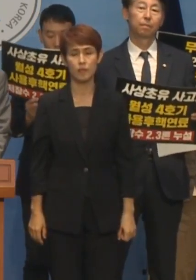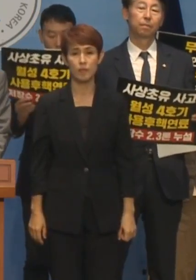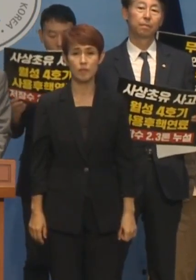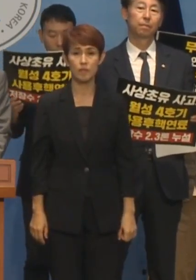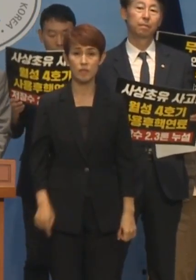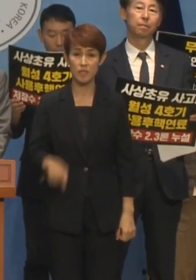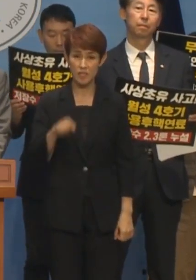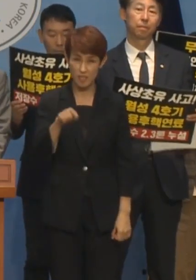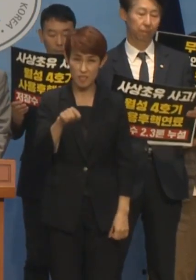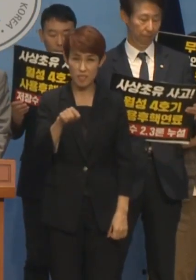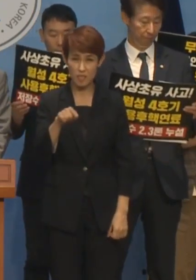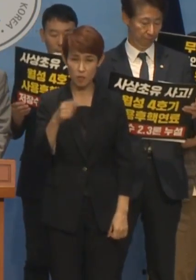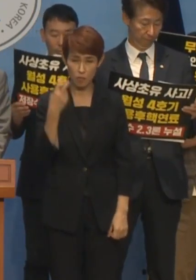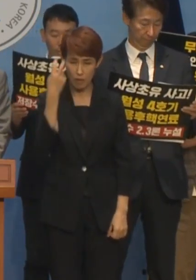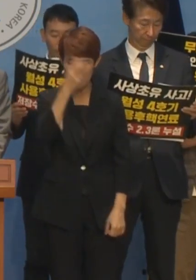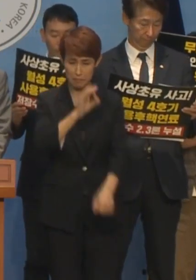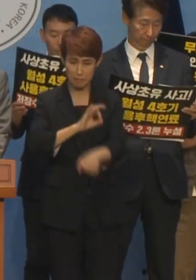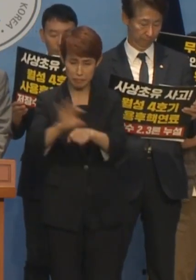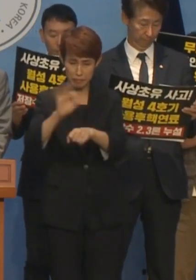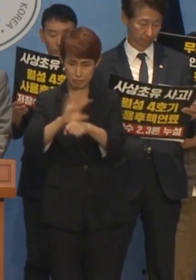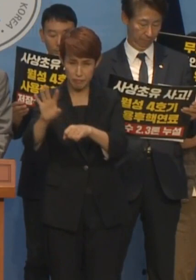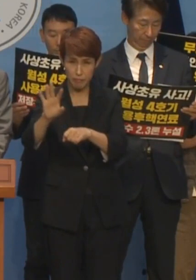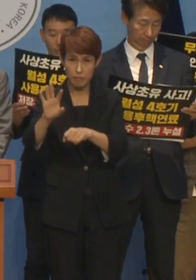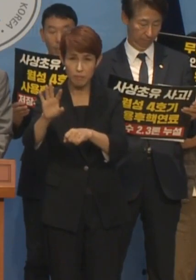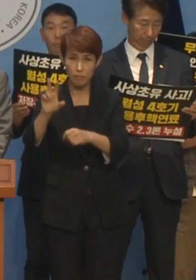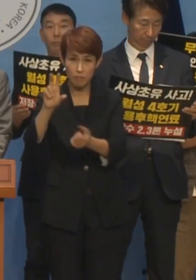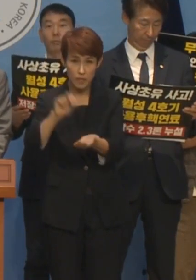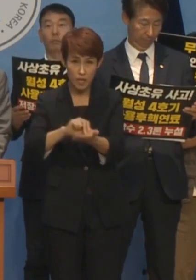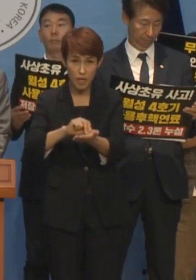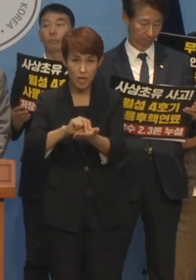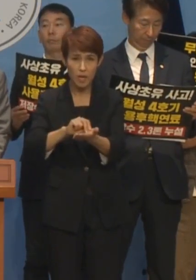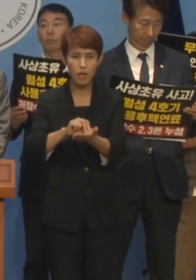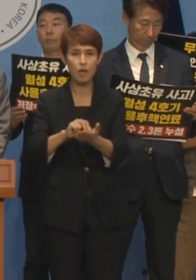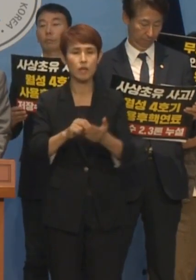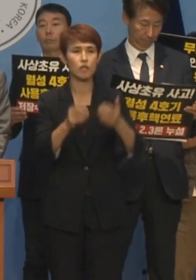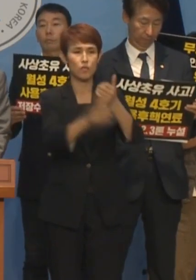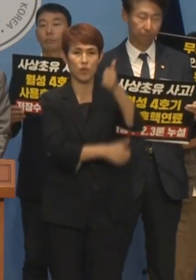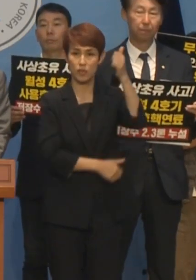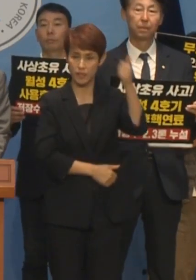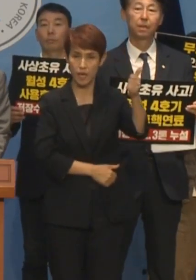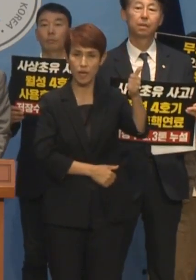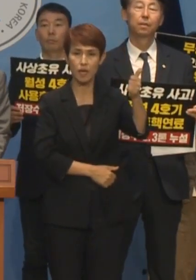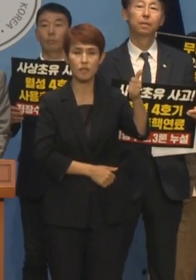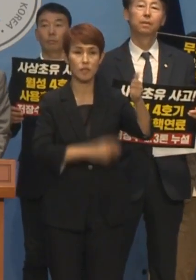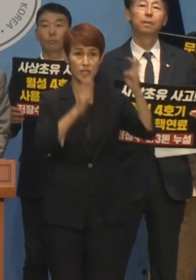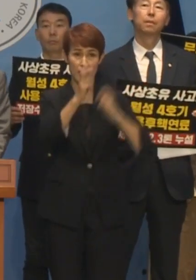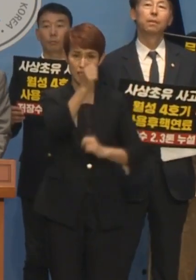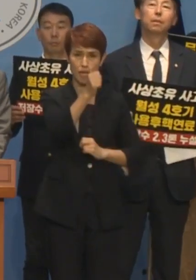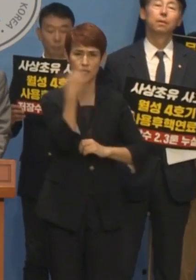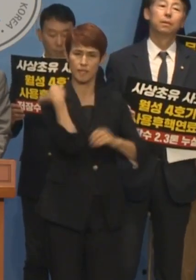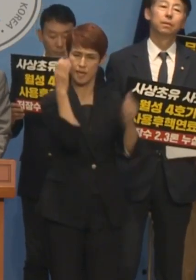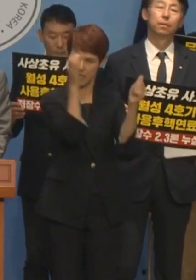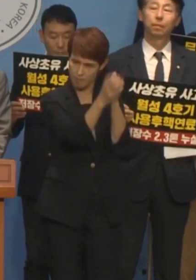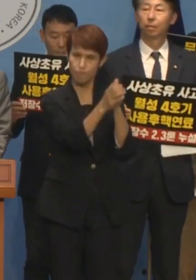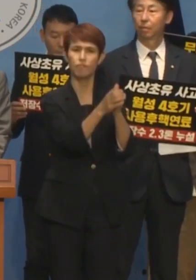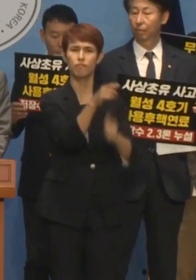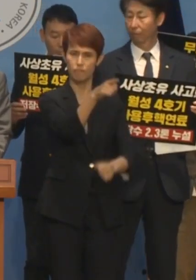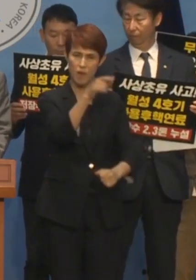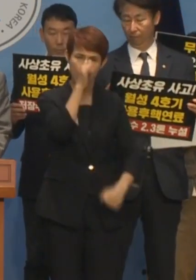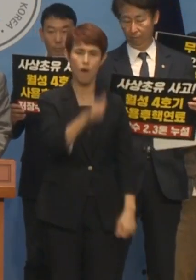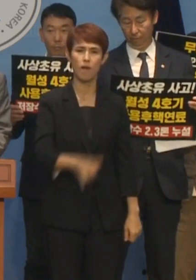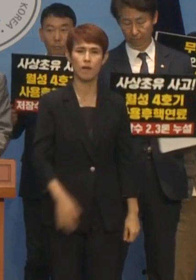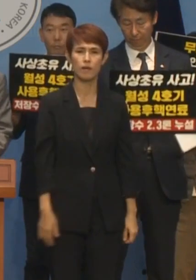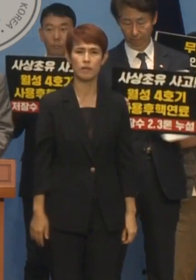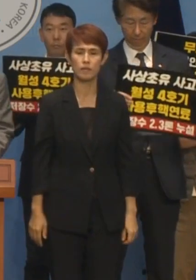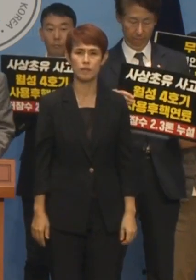월성 원전의 종합관리 부실 문제에 대하여 원안위원장과 한수원 사장의 책임을 엄중히